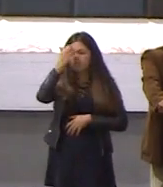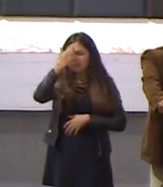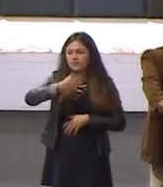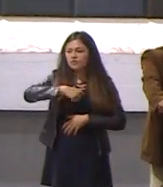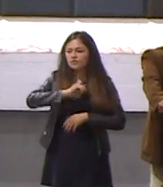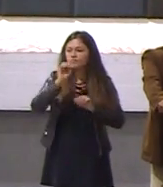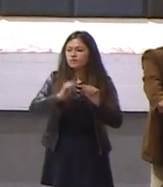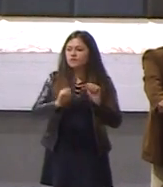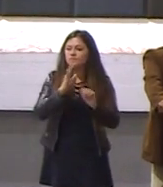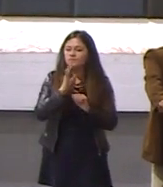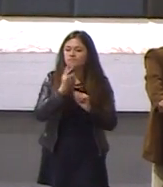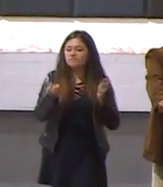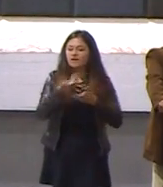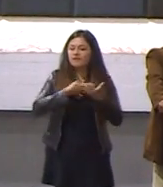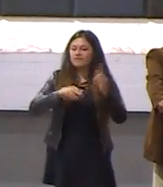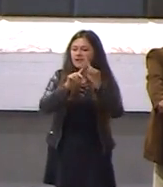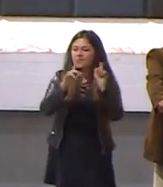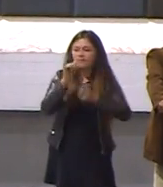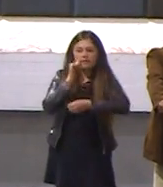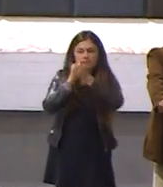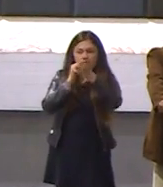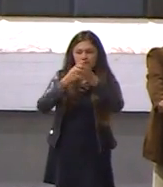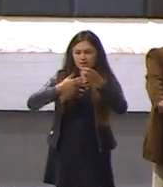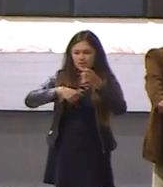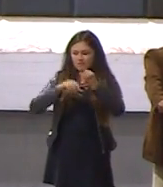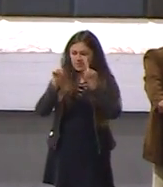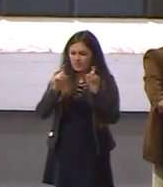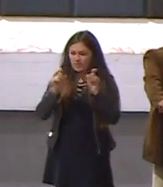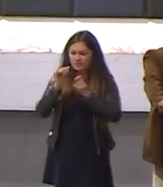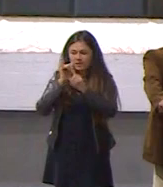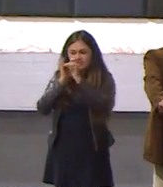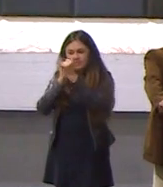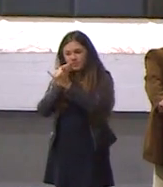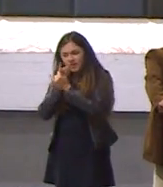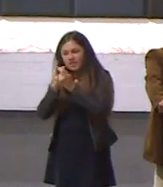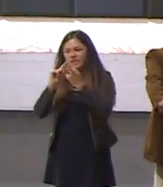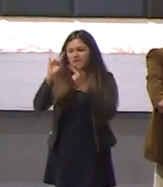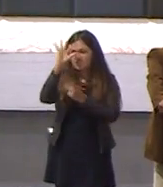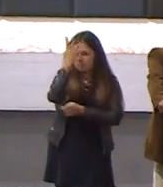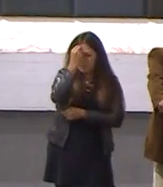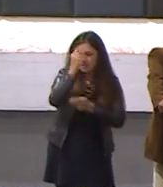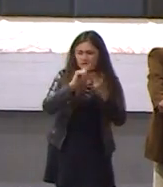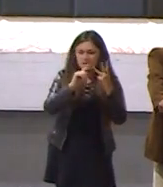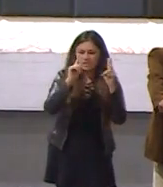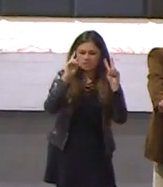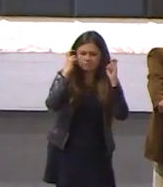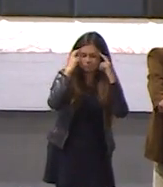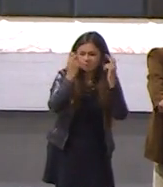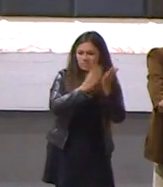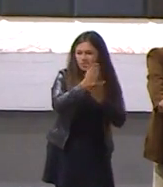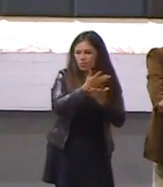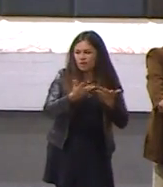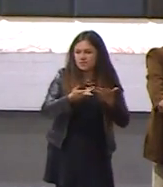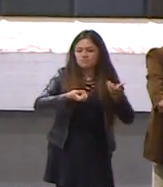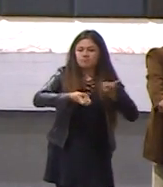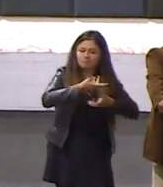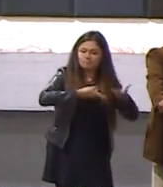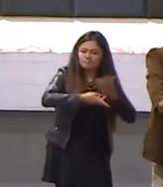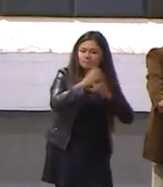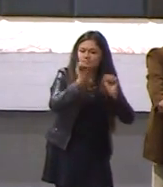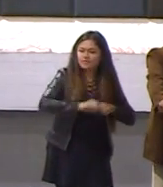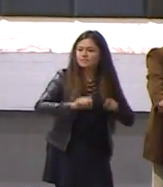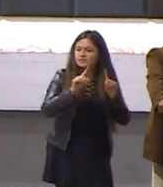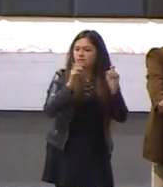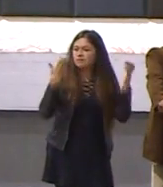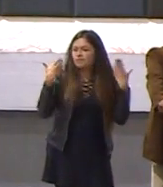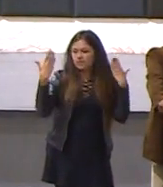de la pedagogía en nuestras disciplinas y de la epistemología también en nuestro en nuestra educación